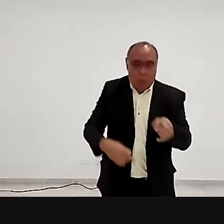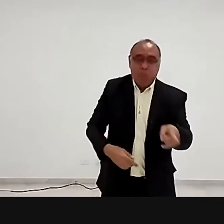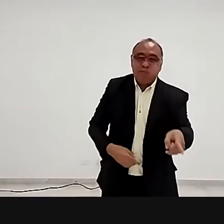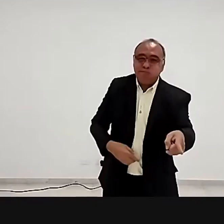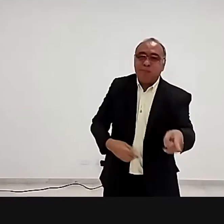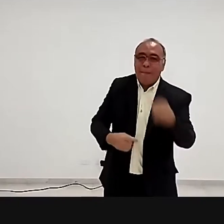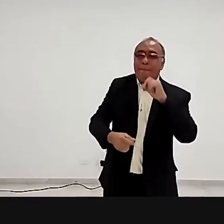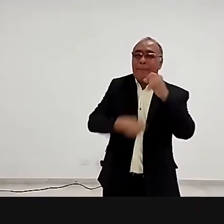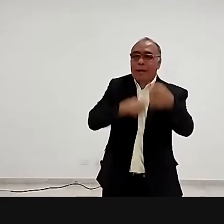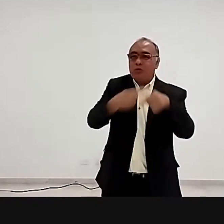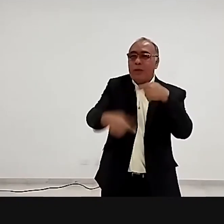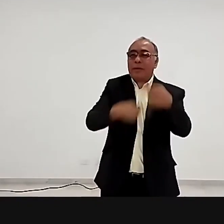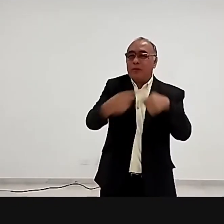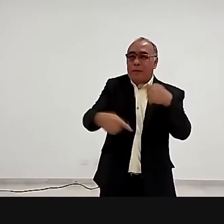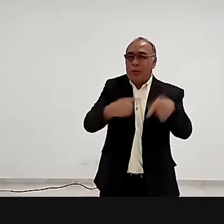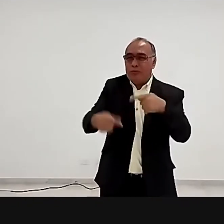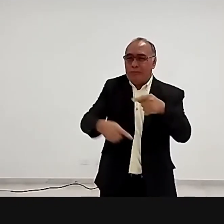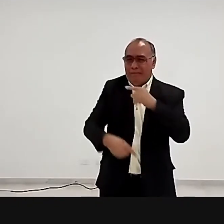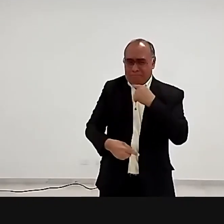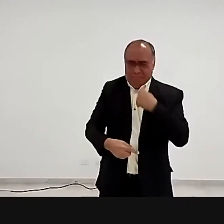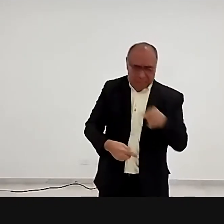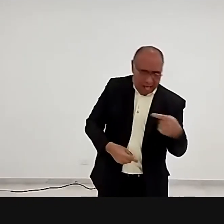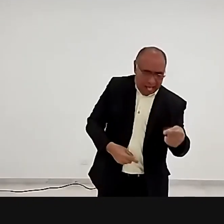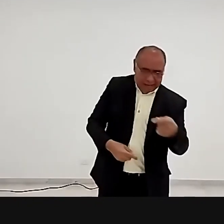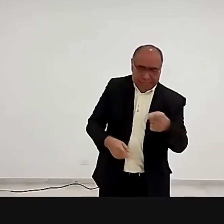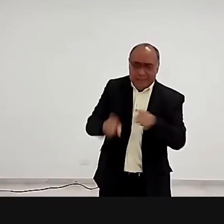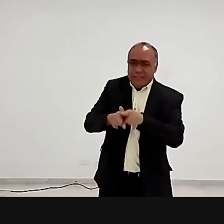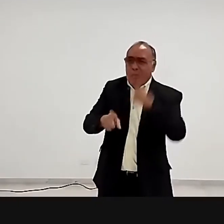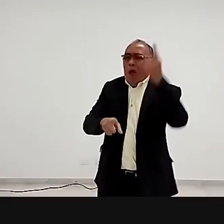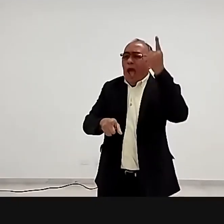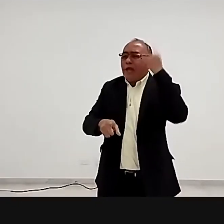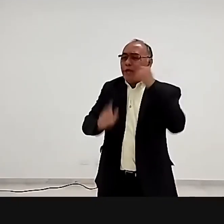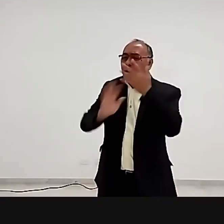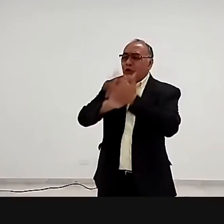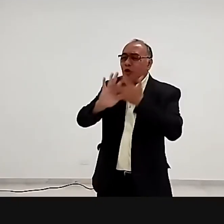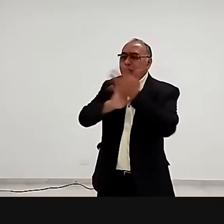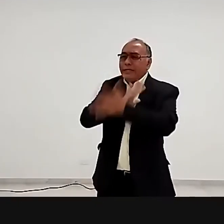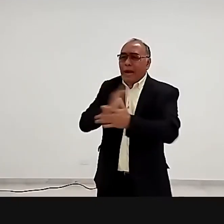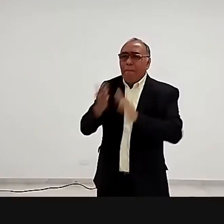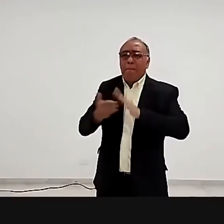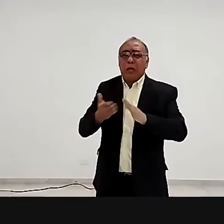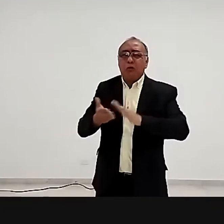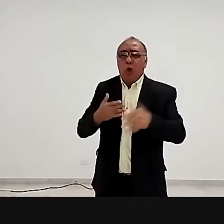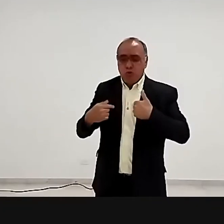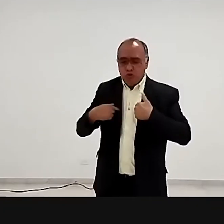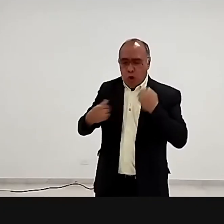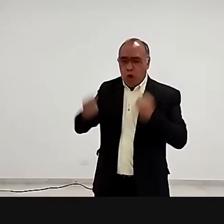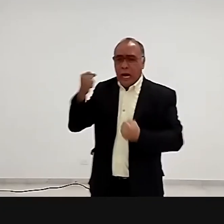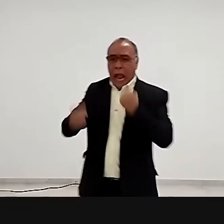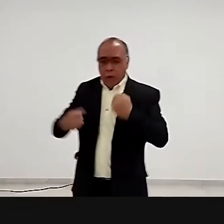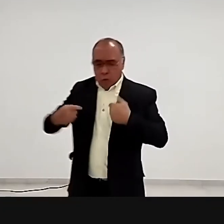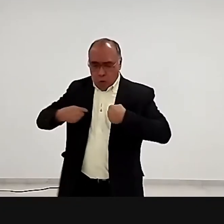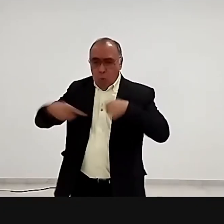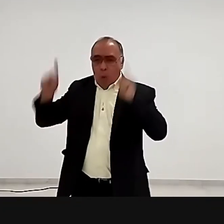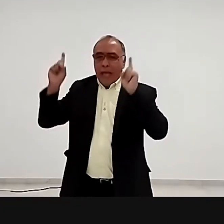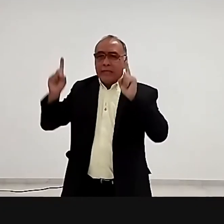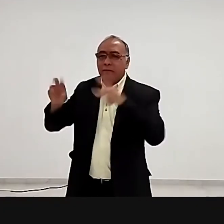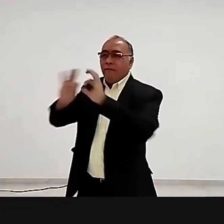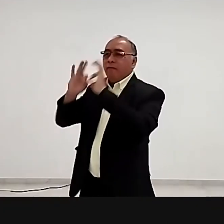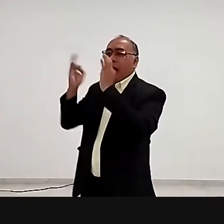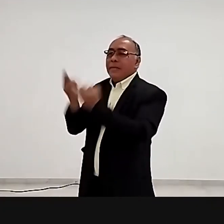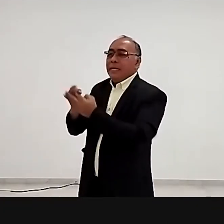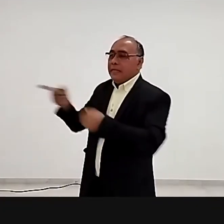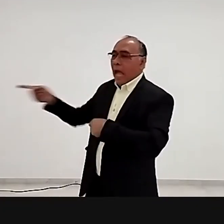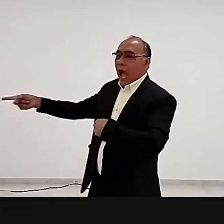preguntas en este taller muchas de las inquietudes que varios tienen en este momento pues las vamos a ver me hacen este taller